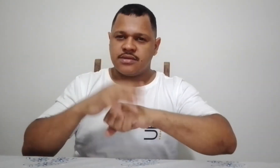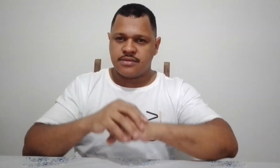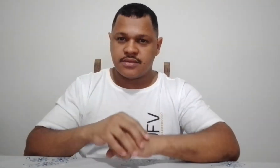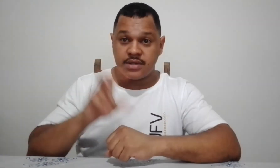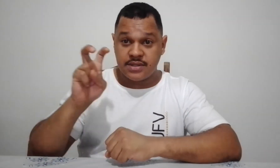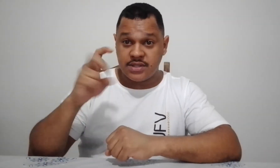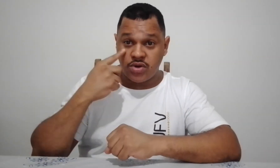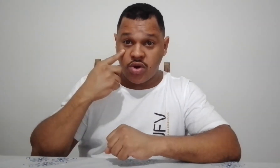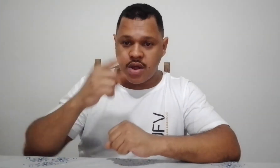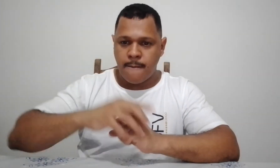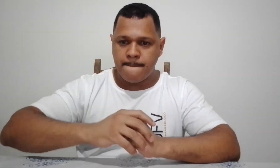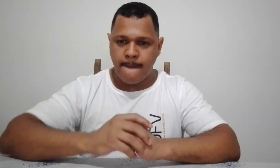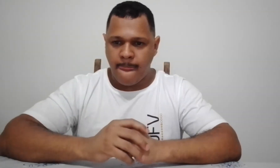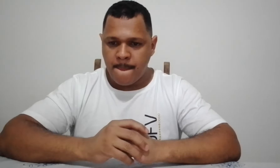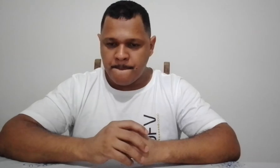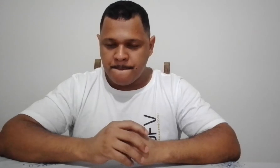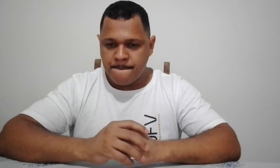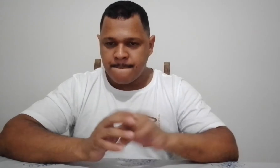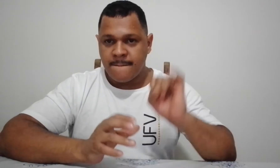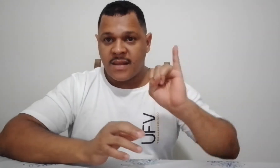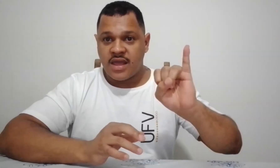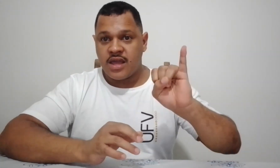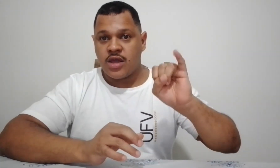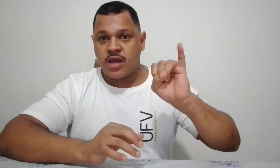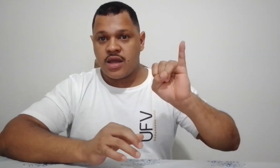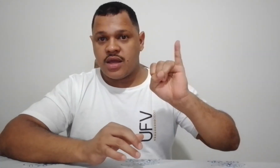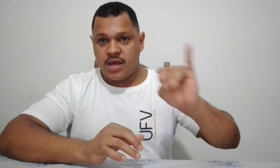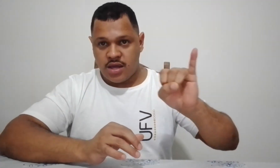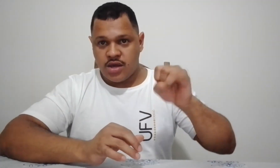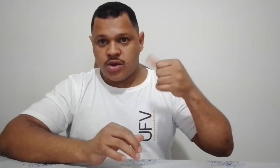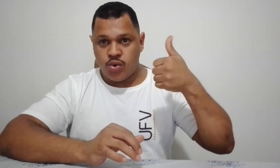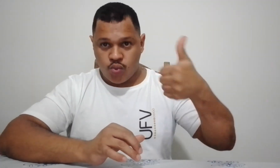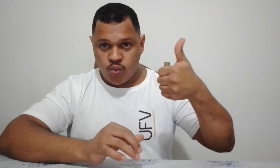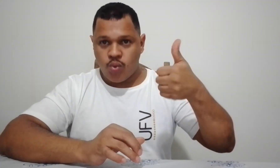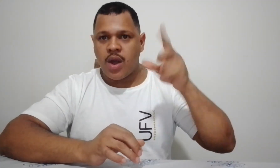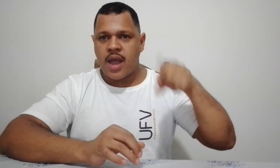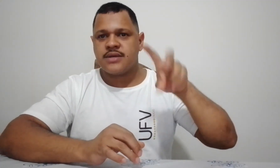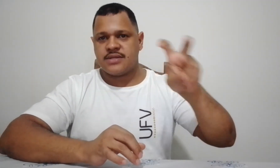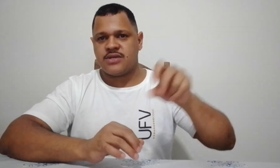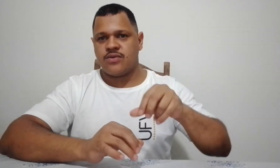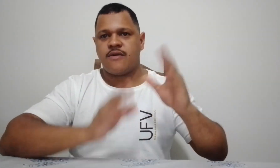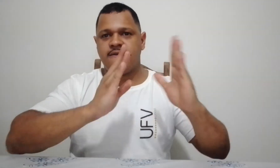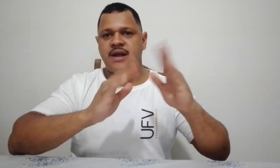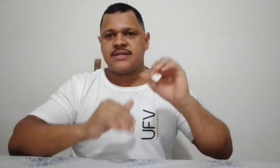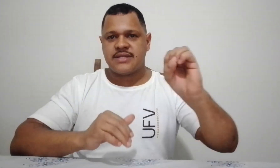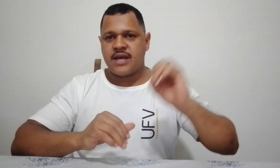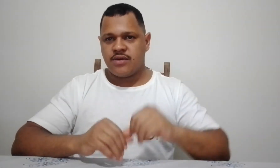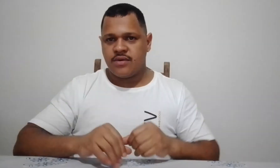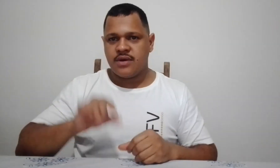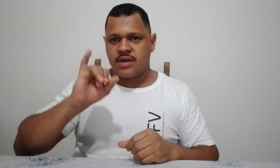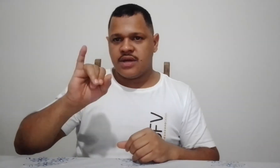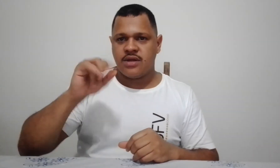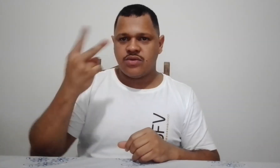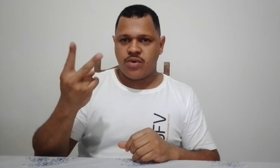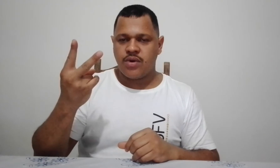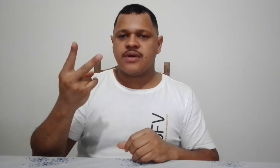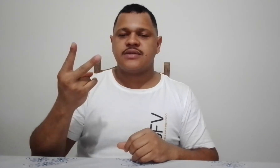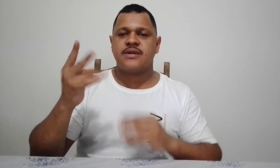Ó. O I1 é 5 fase 0, mais I2, que tem fase 30, somado